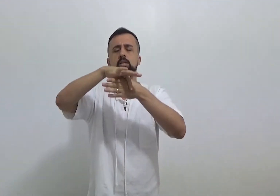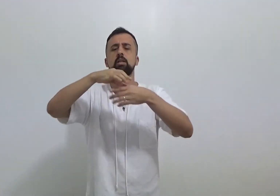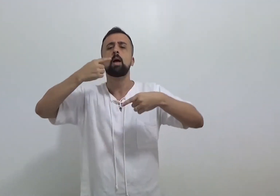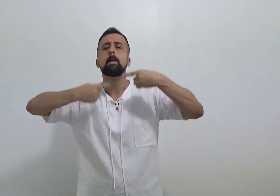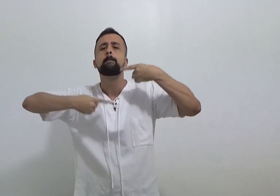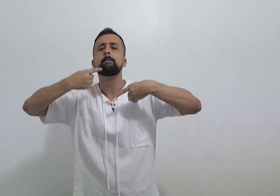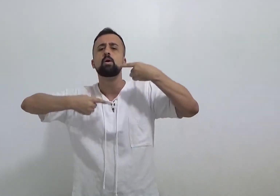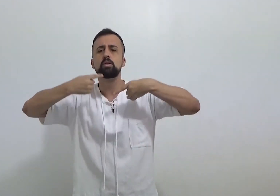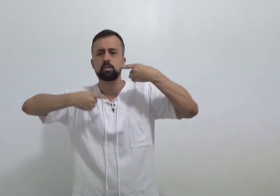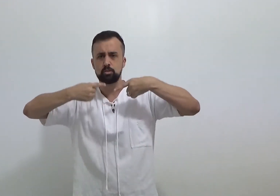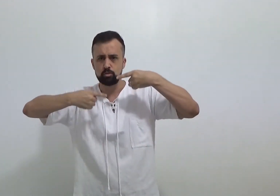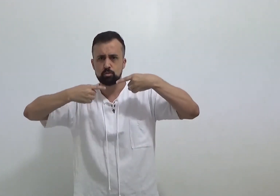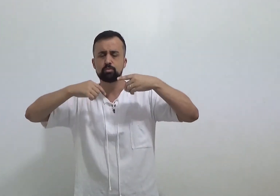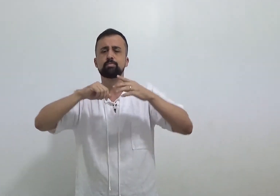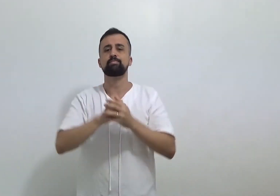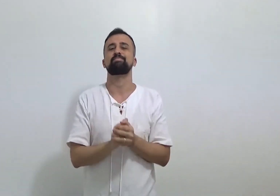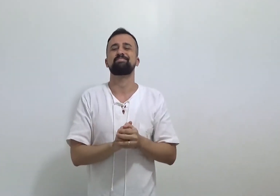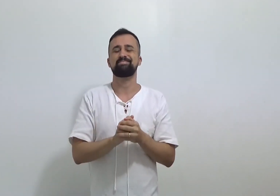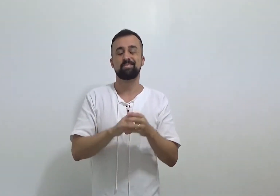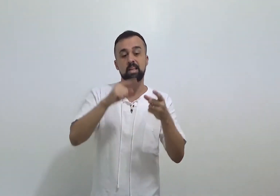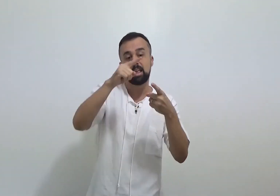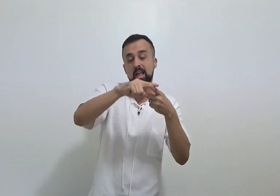que é o líder político.